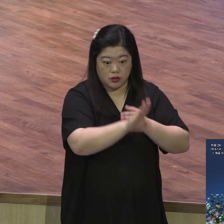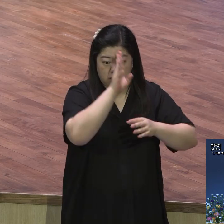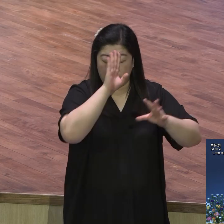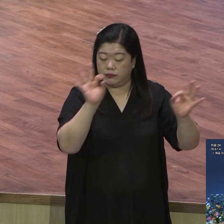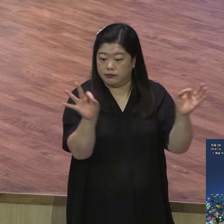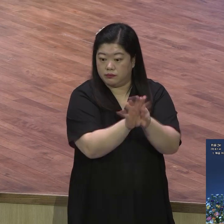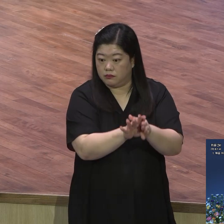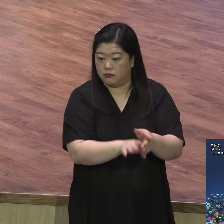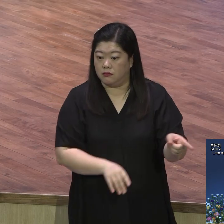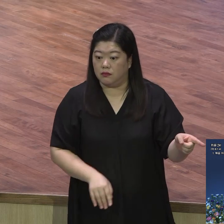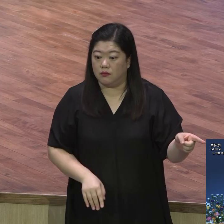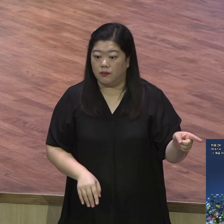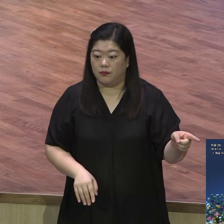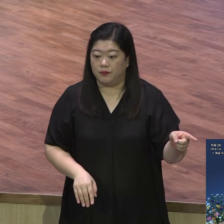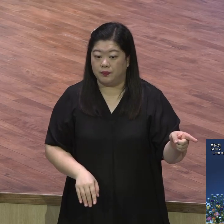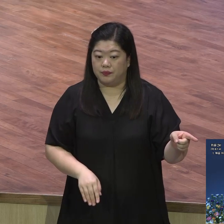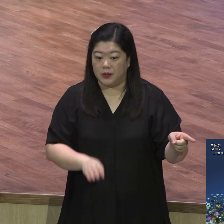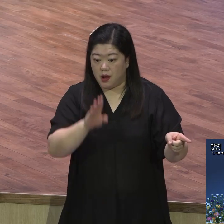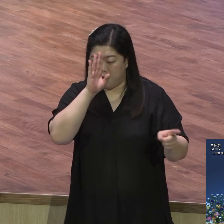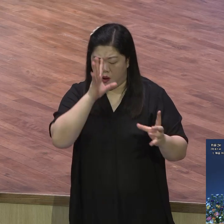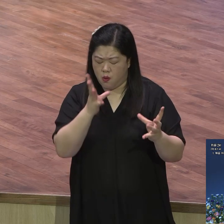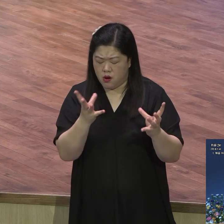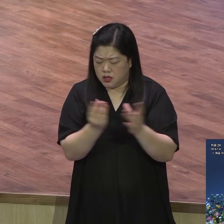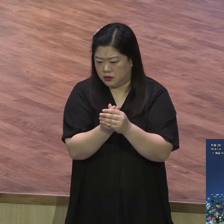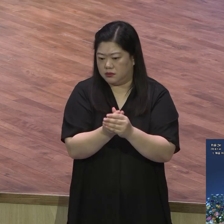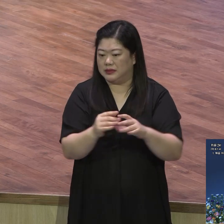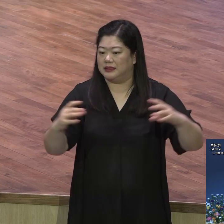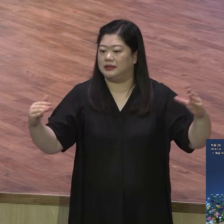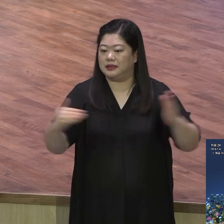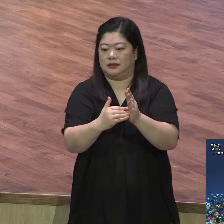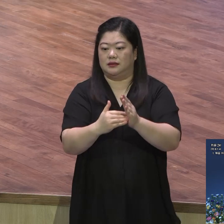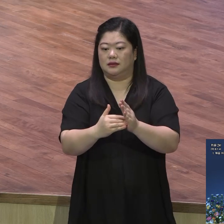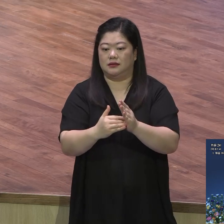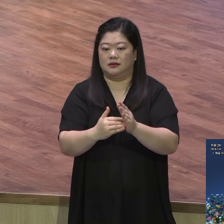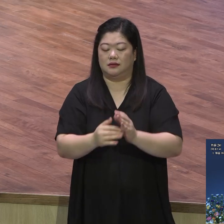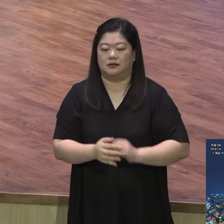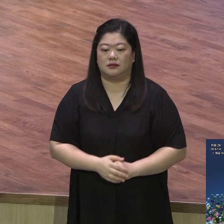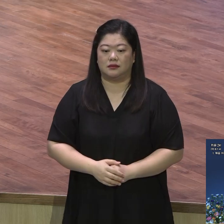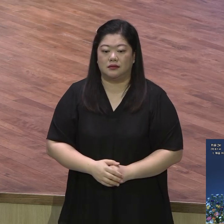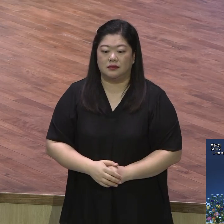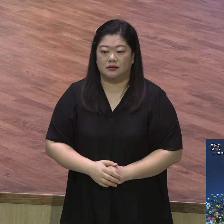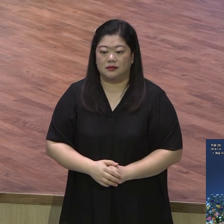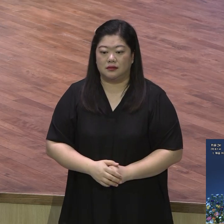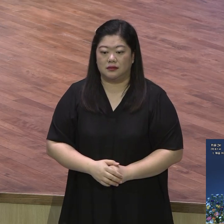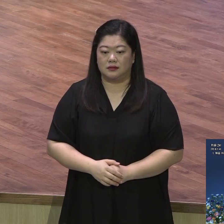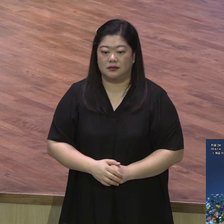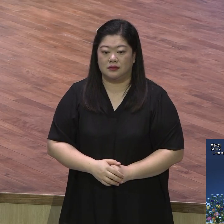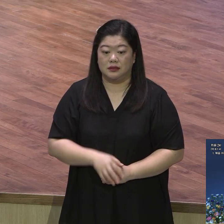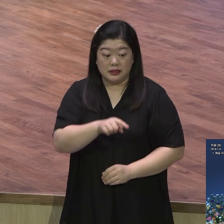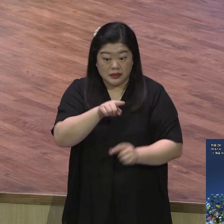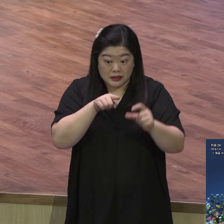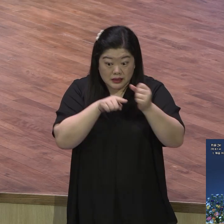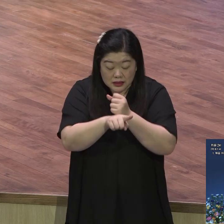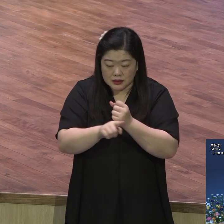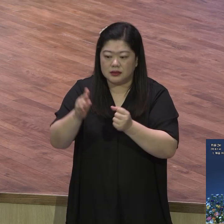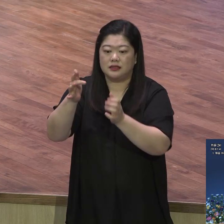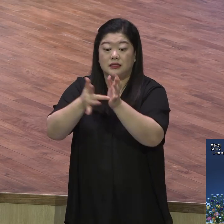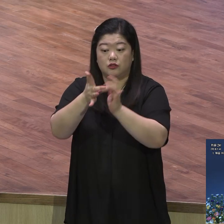그의 나병이 깨끗하여 진지라. 본문의 즉시 이 말이 뭡니까? 예수님의 신적 권위에요.